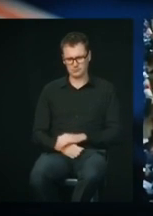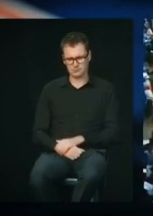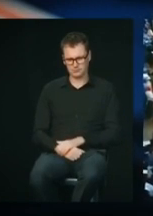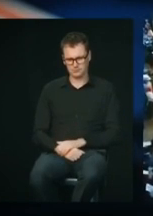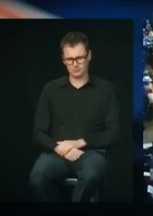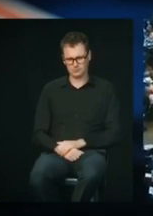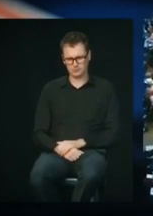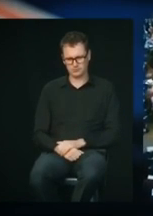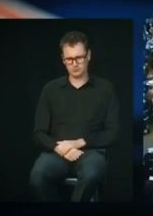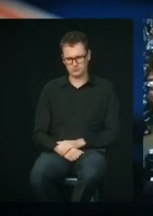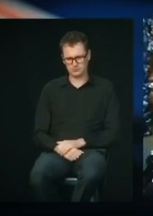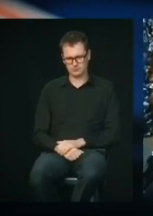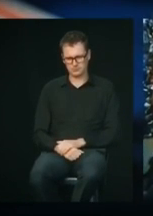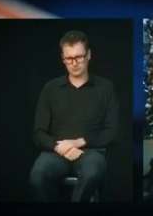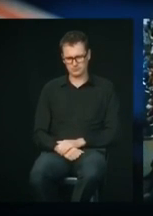والعافين عن